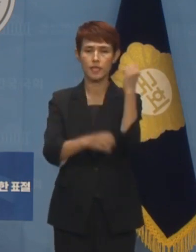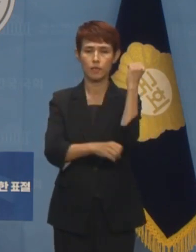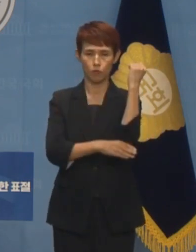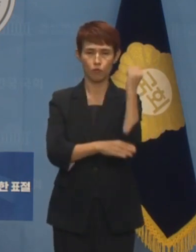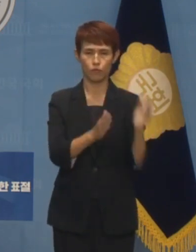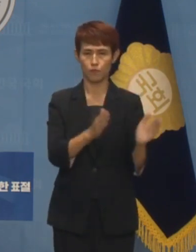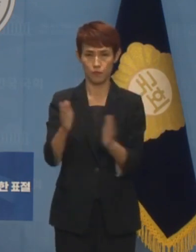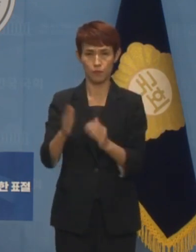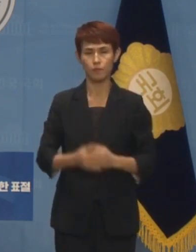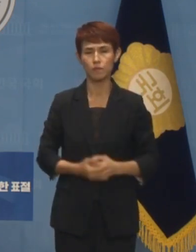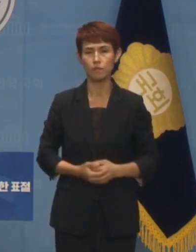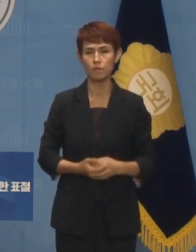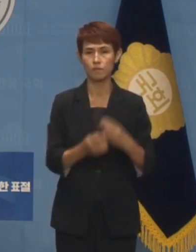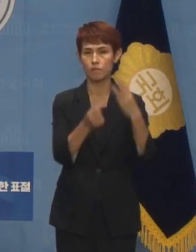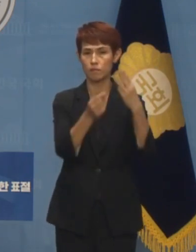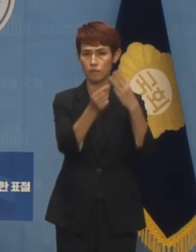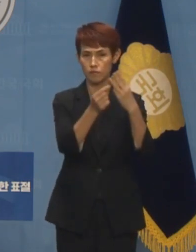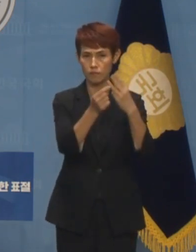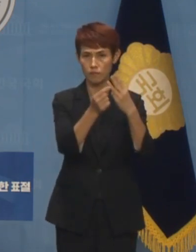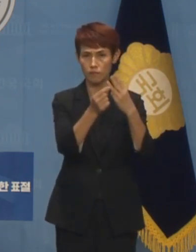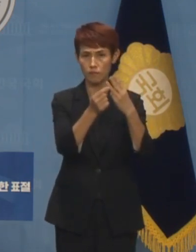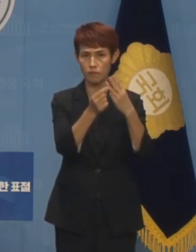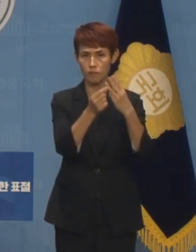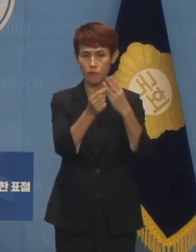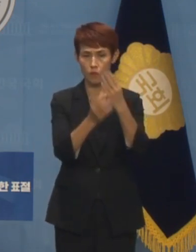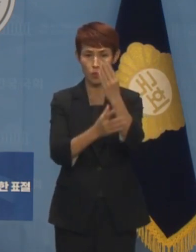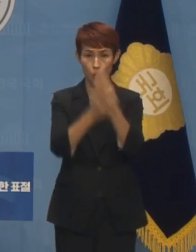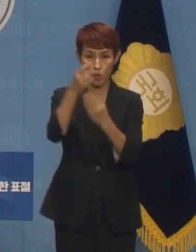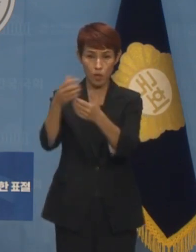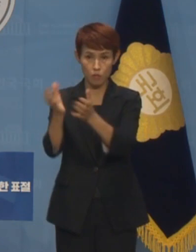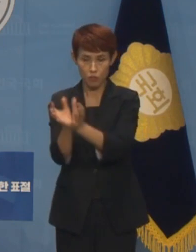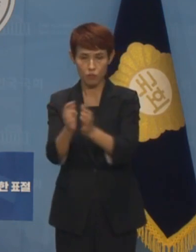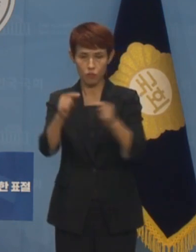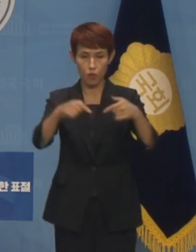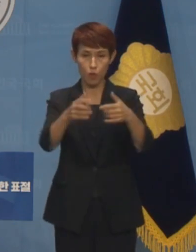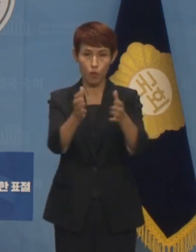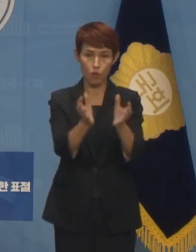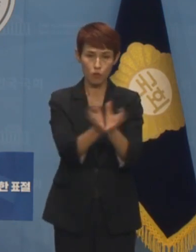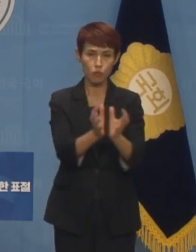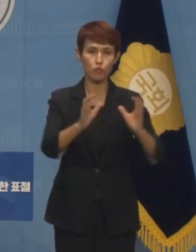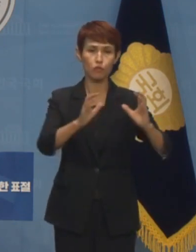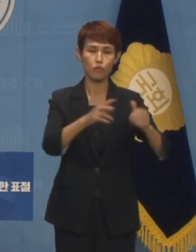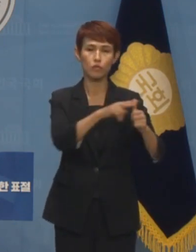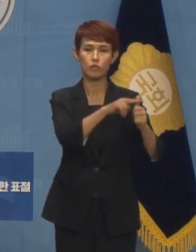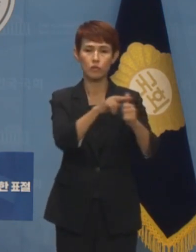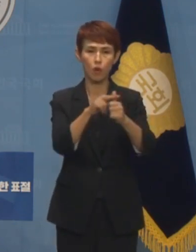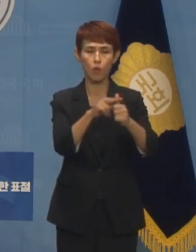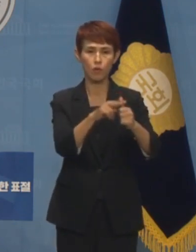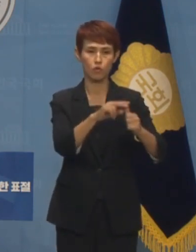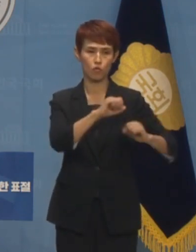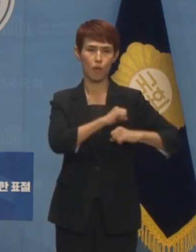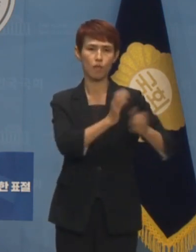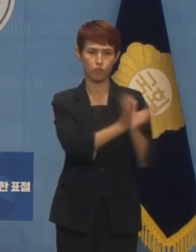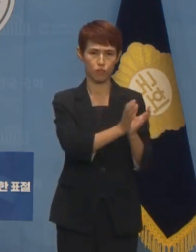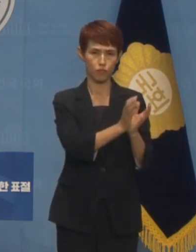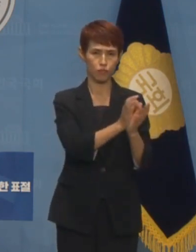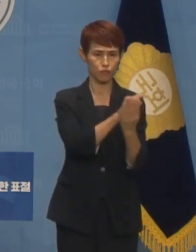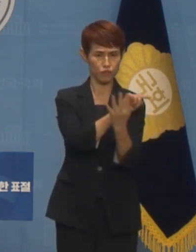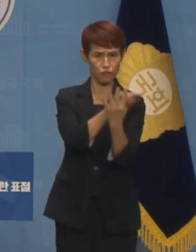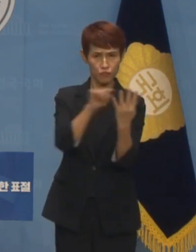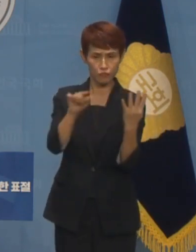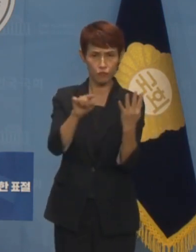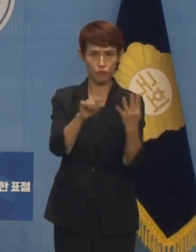것입니다. 셋째, 통일부, 외교부, 국정원, 국방부 등 주요